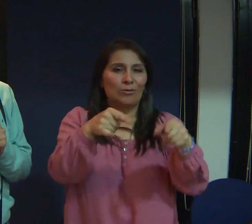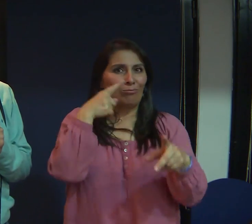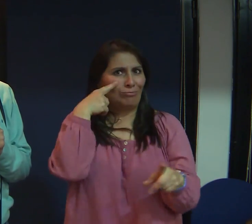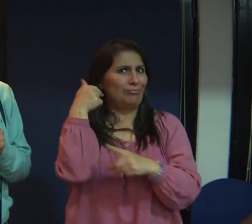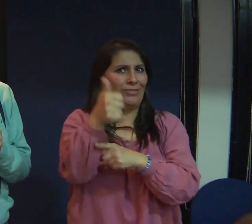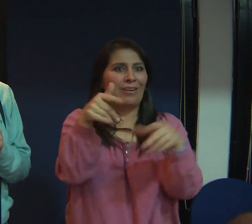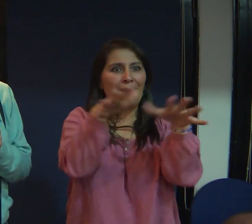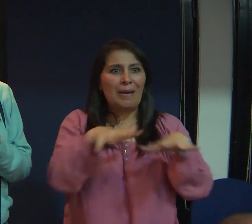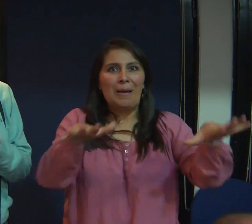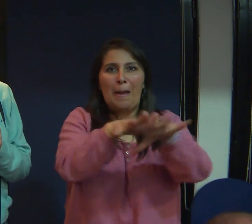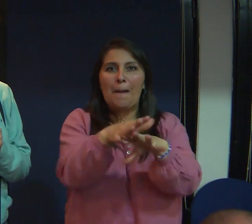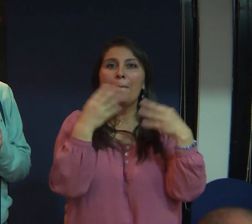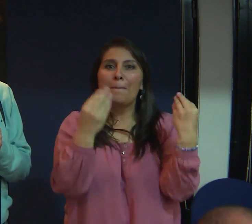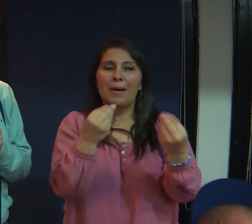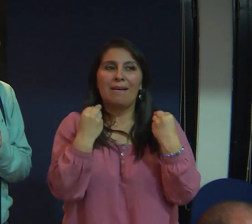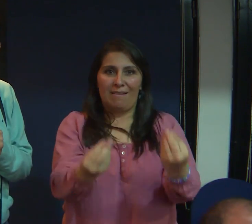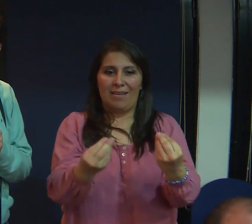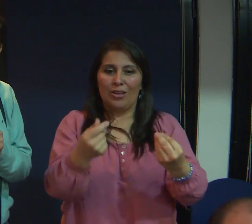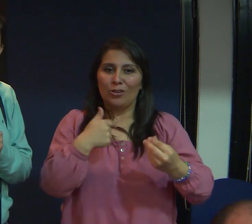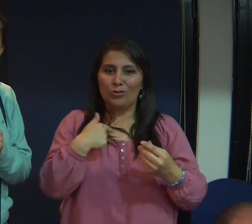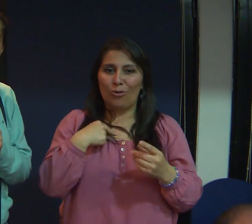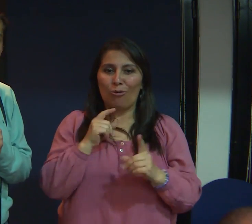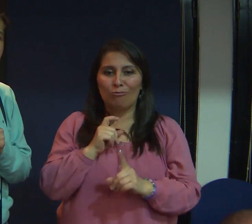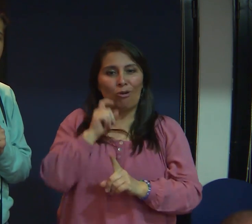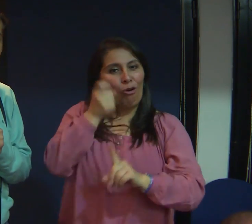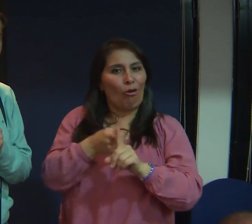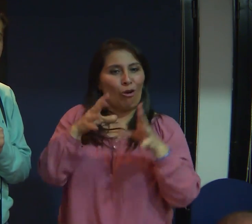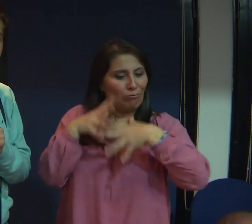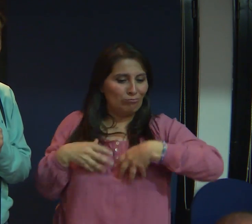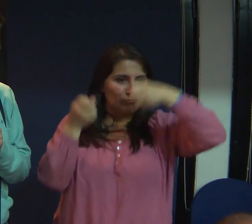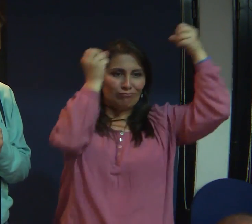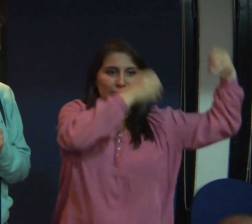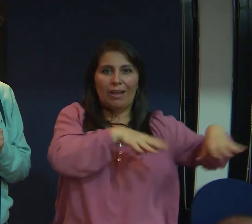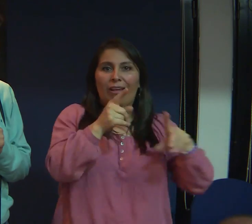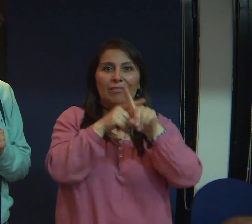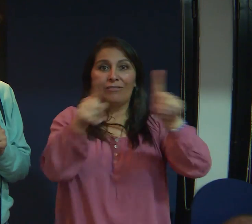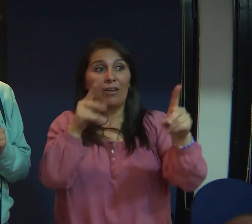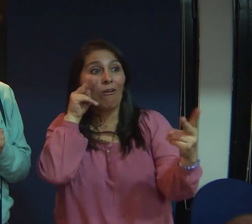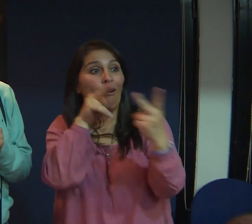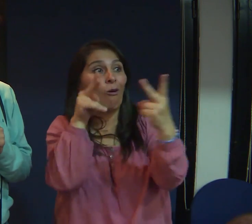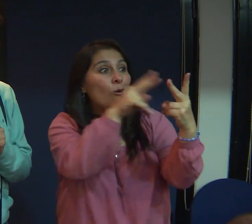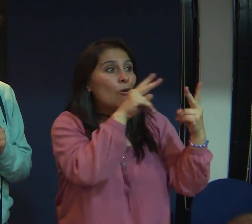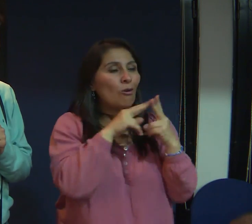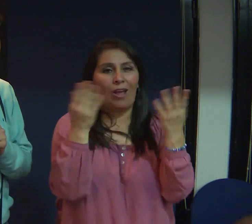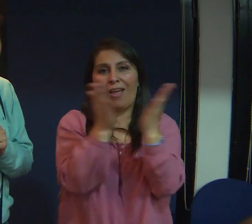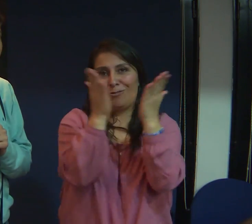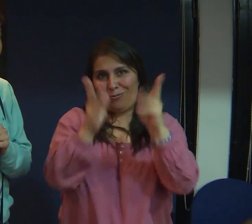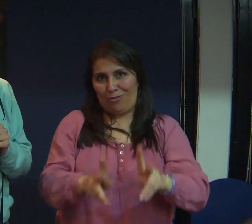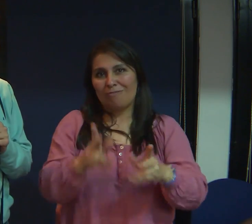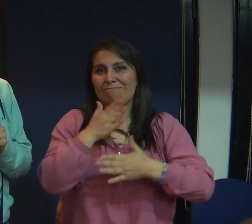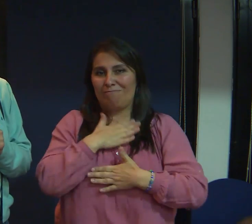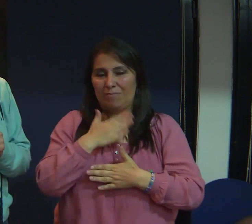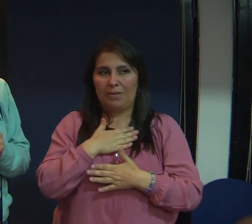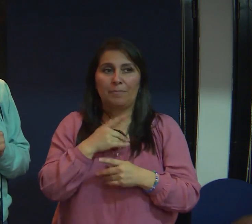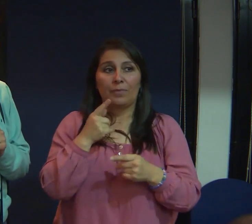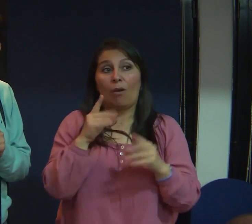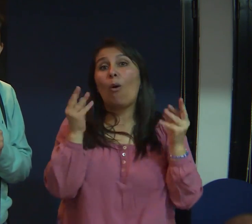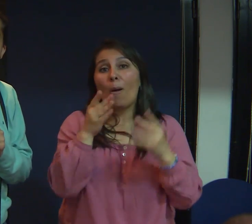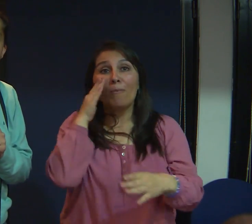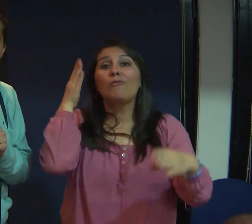otro lugar pues puedo también conocer a mis estudiantes desde otro punto de vista, más bien a mis futuros colegas, que creo que